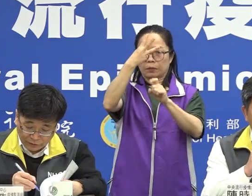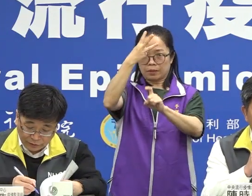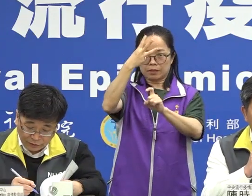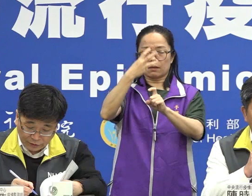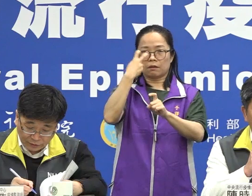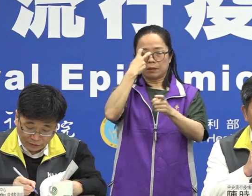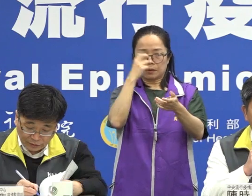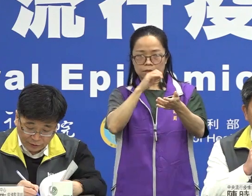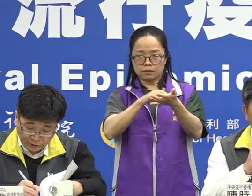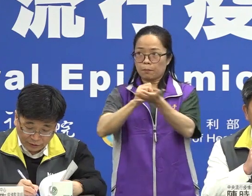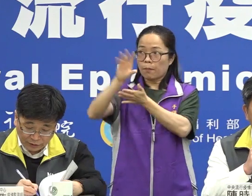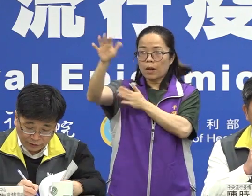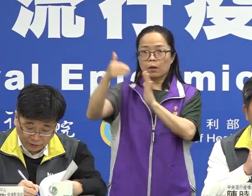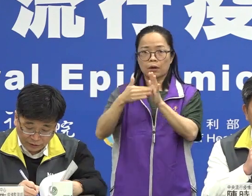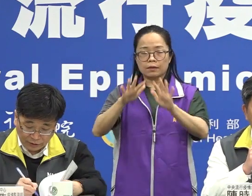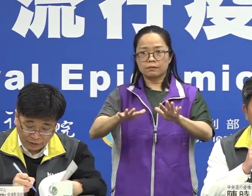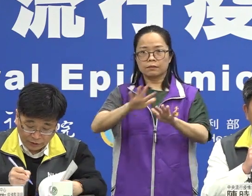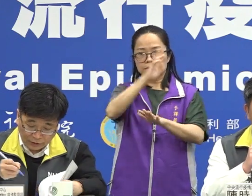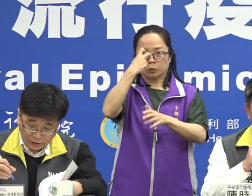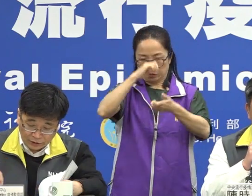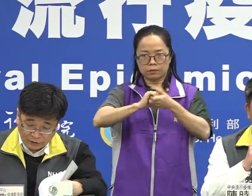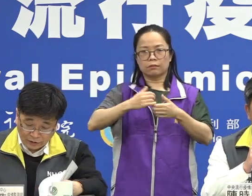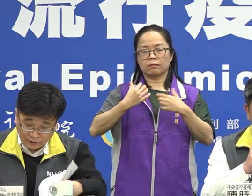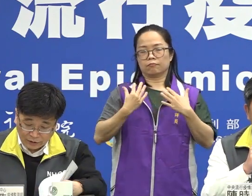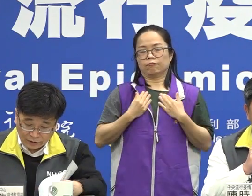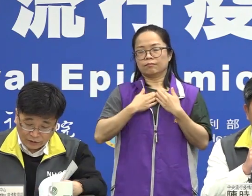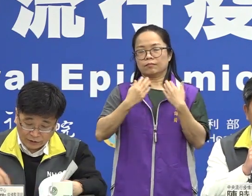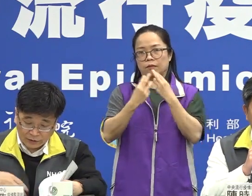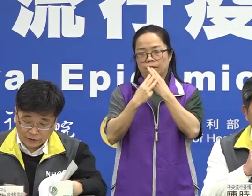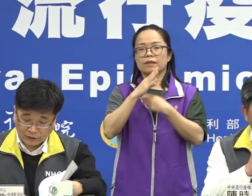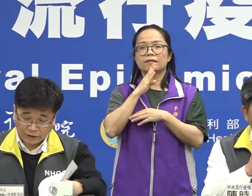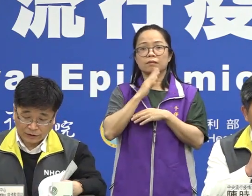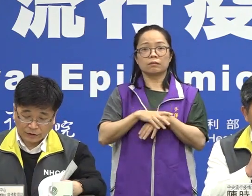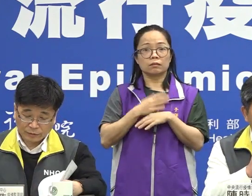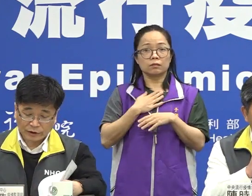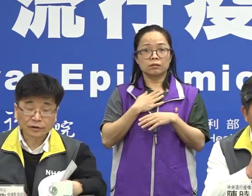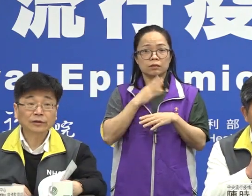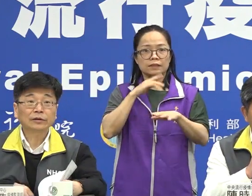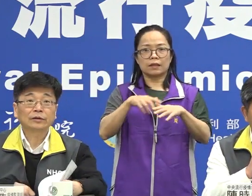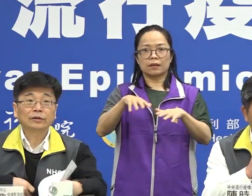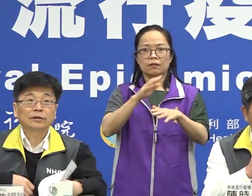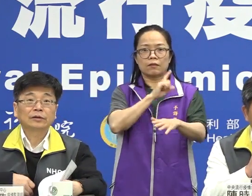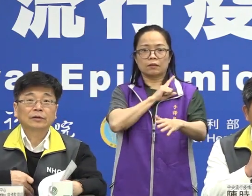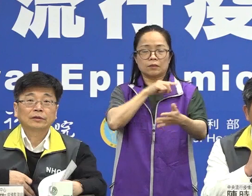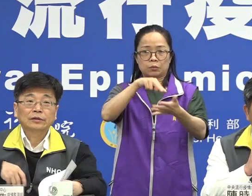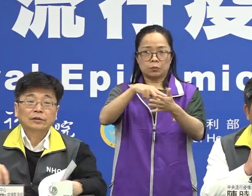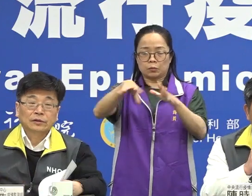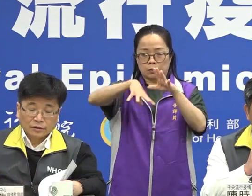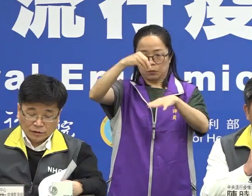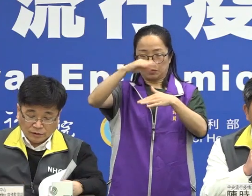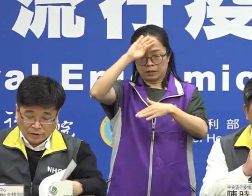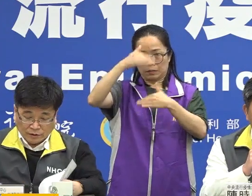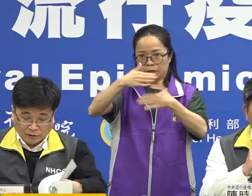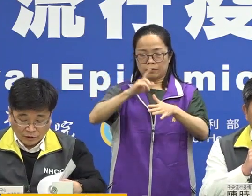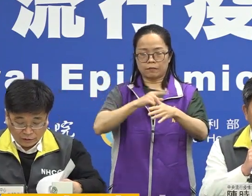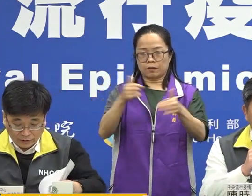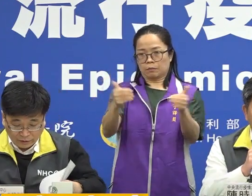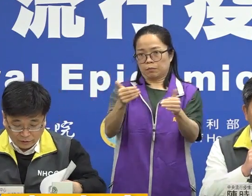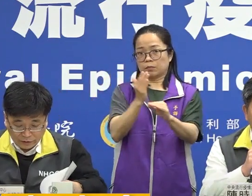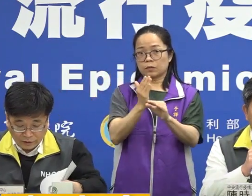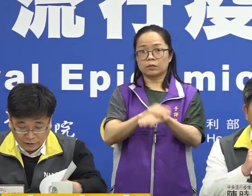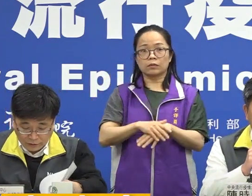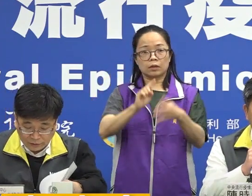裁剪通报，于今日确诊。那在负压隔离病房治疗中。那案五十